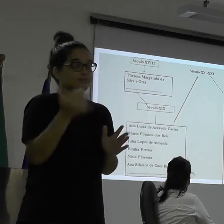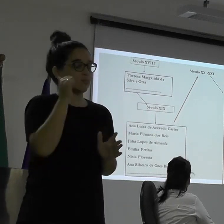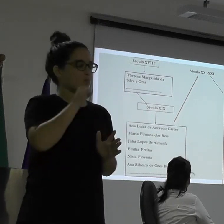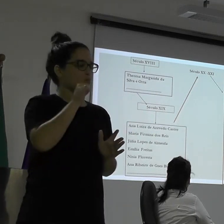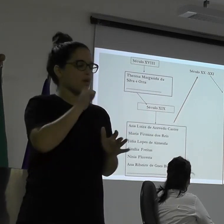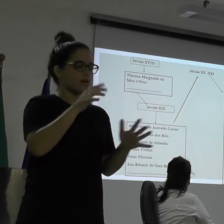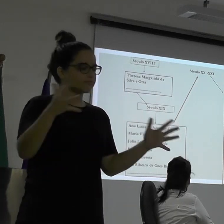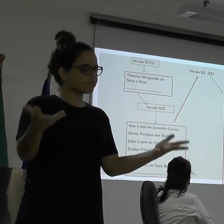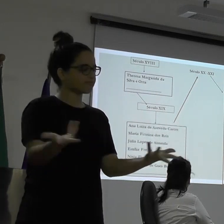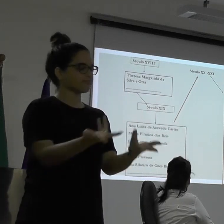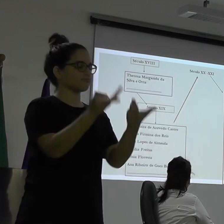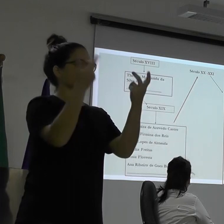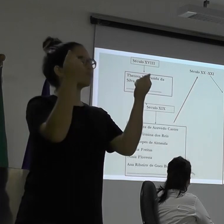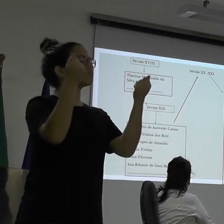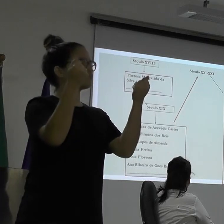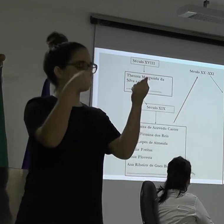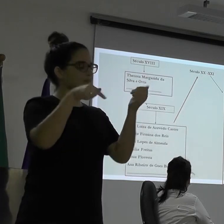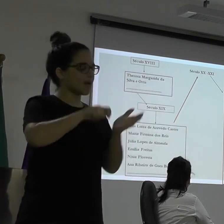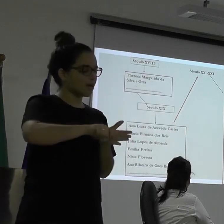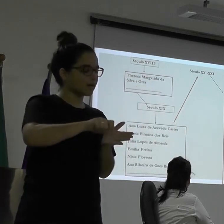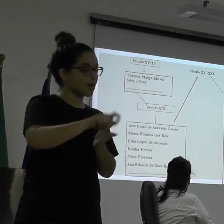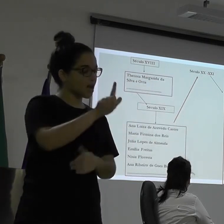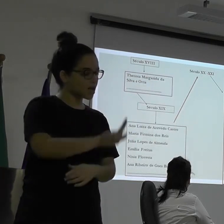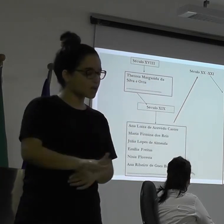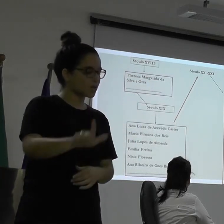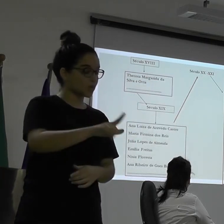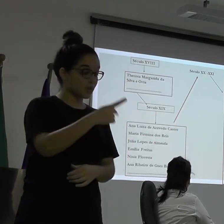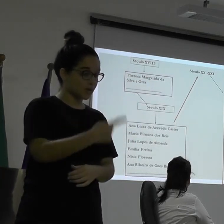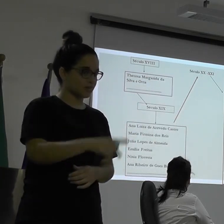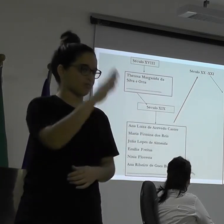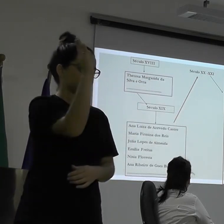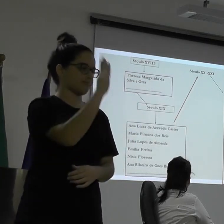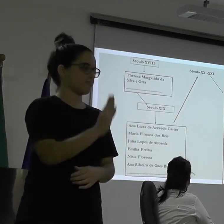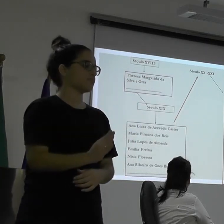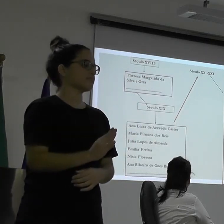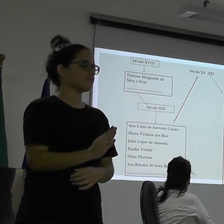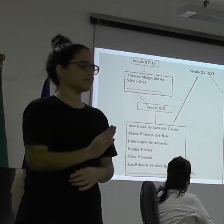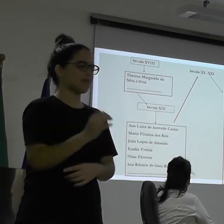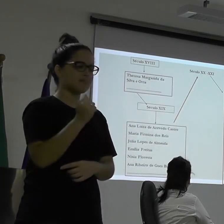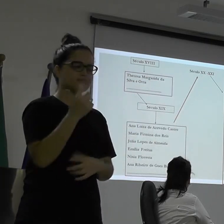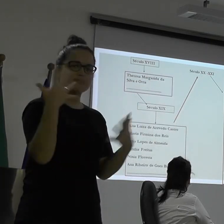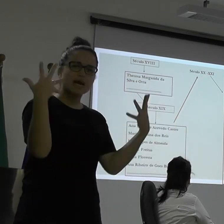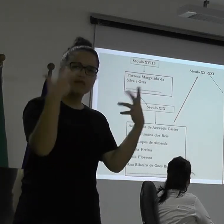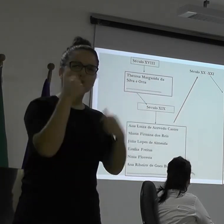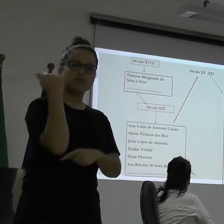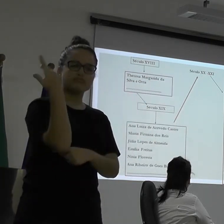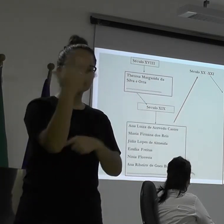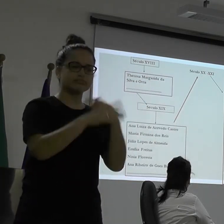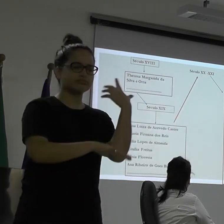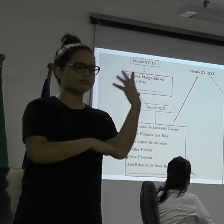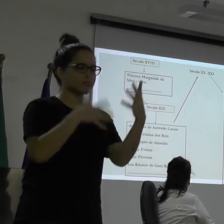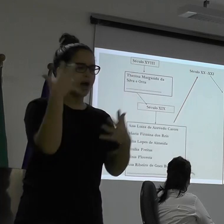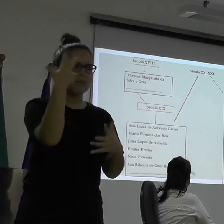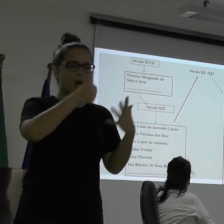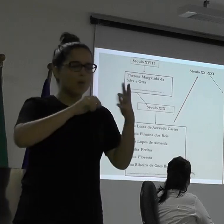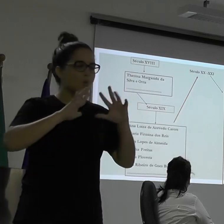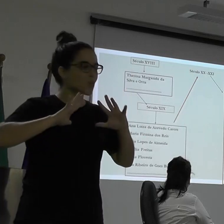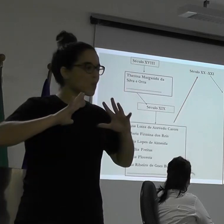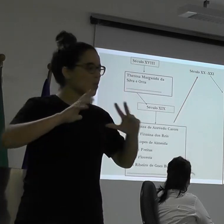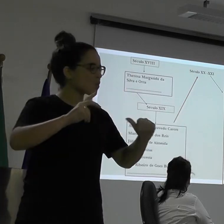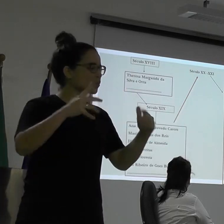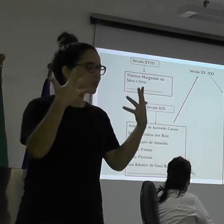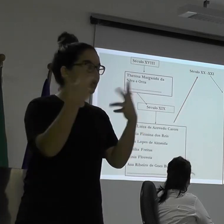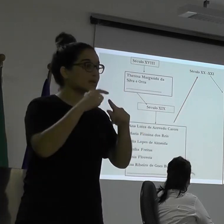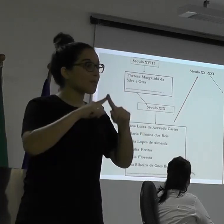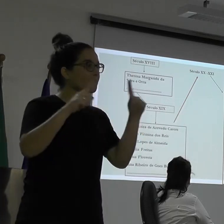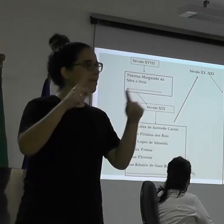enriqueceram a literatura dessa pátria tão importante, tão rica em fauna e flora, mas principalmente tão